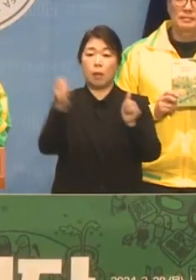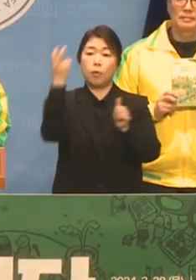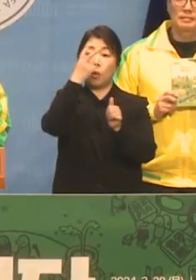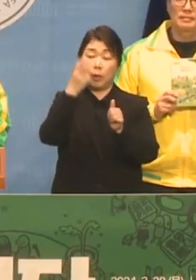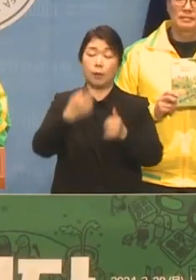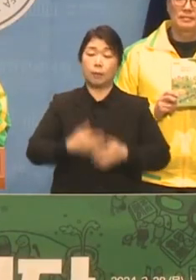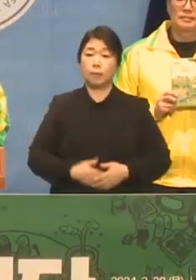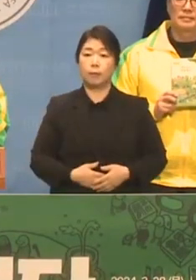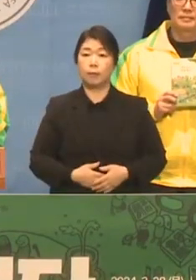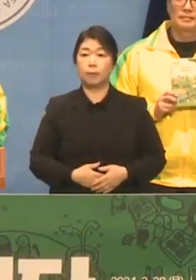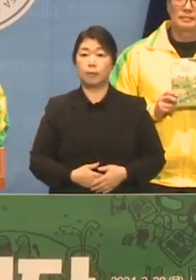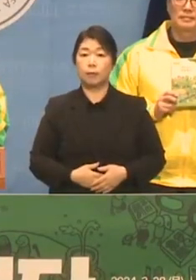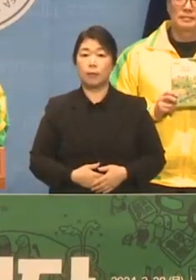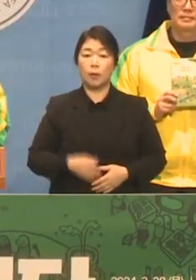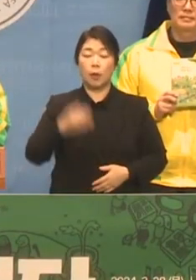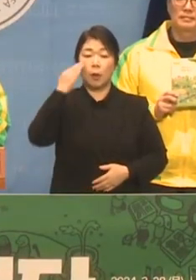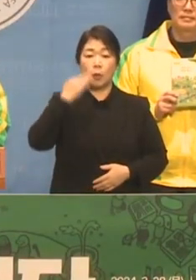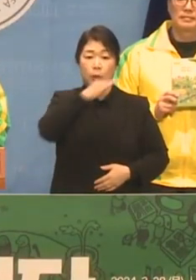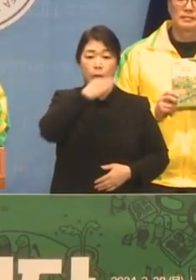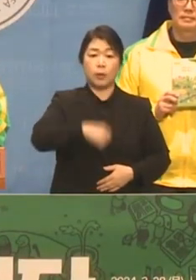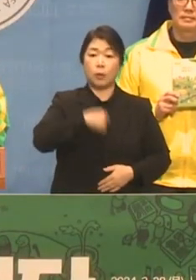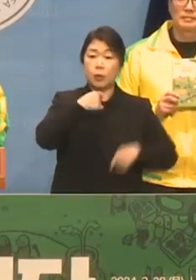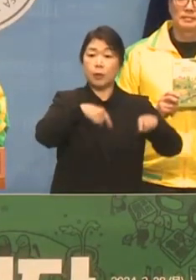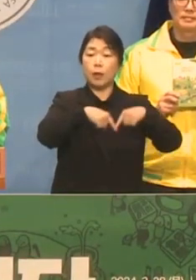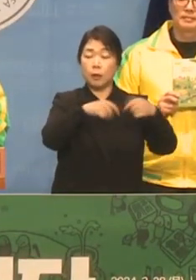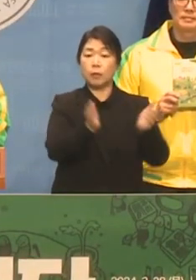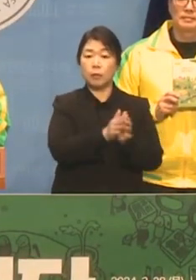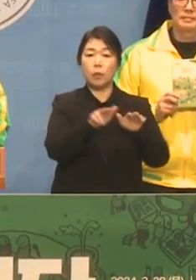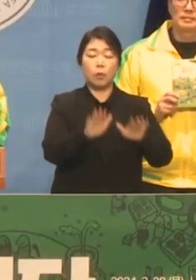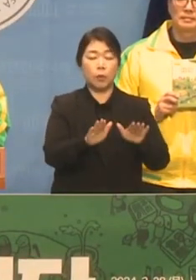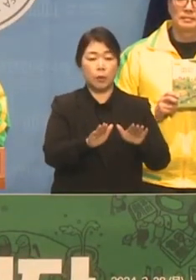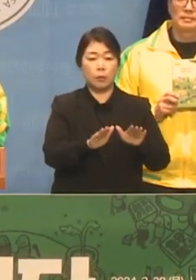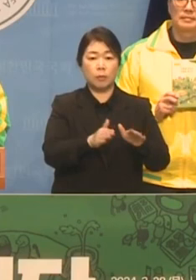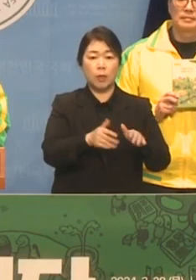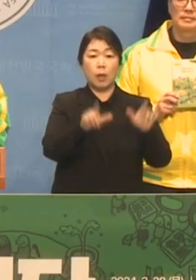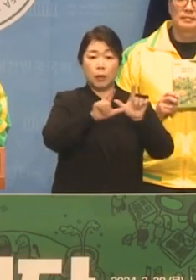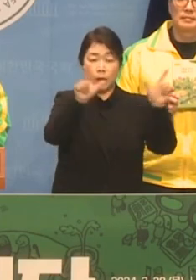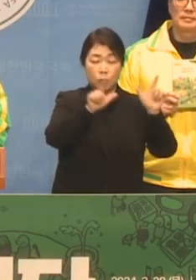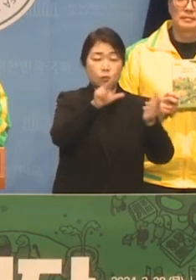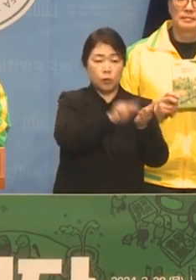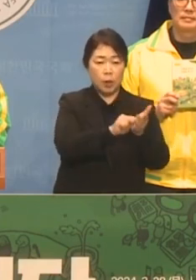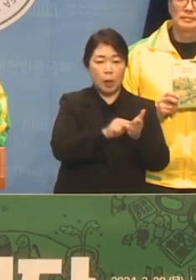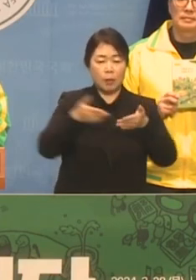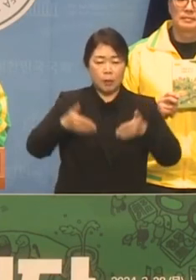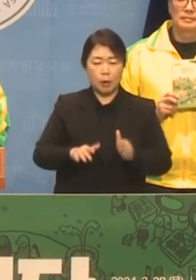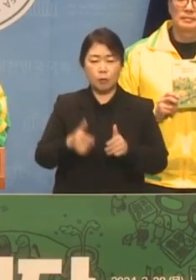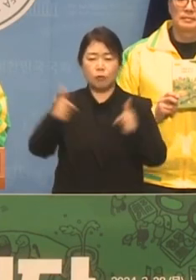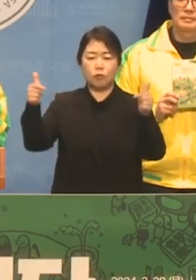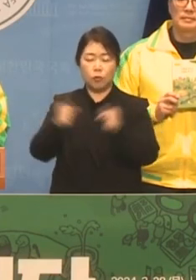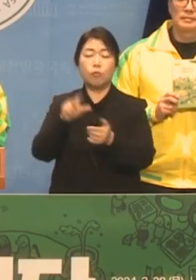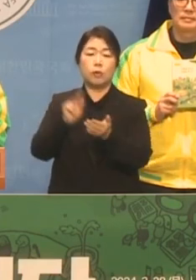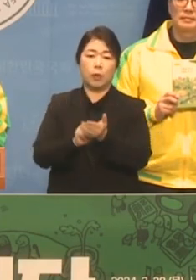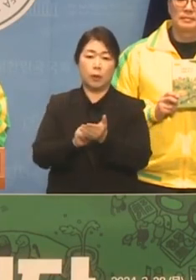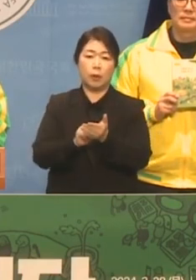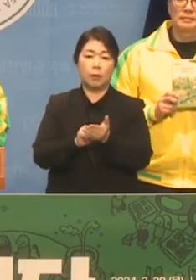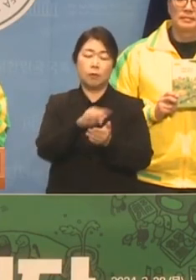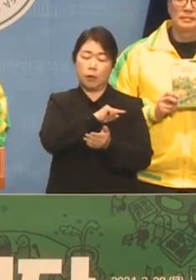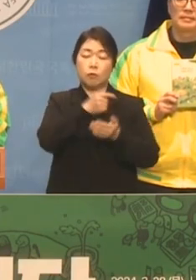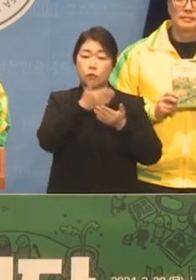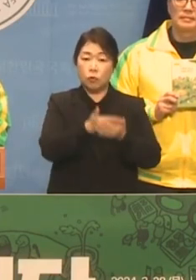돌보다입니다 녹색 정의당은 이번 공약의 핵심으로 기후 위기와 저출생 돌봄 위기를 가장 중요하게